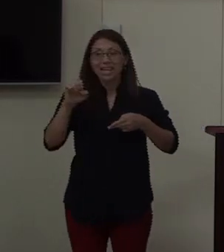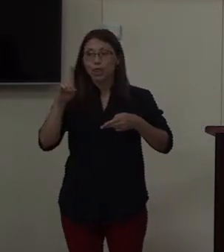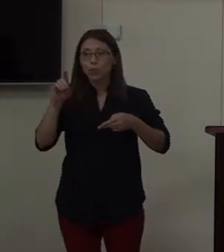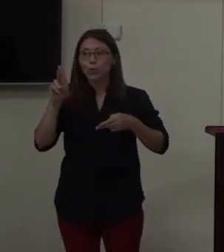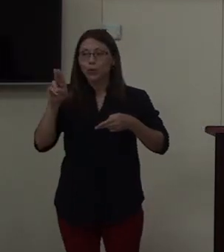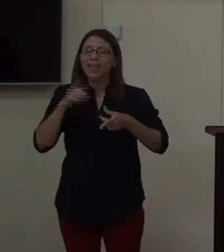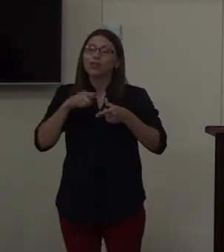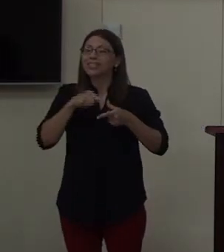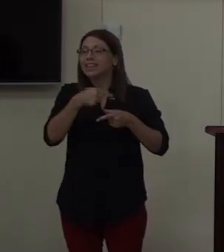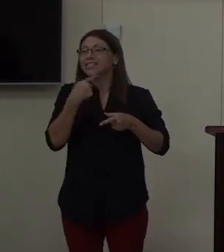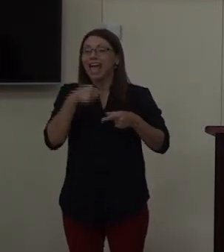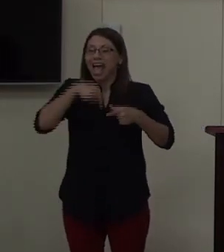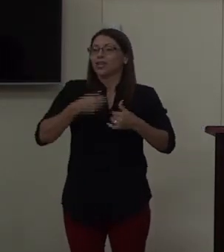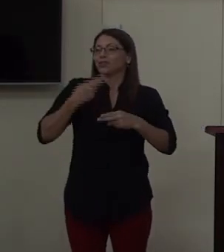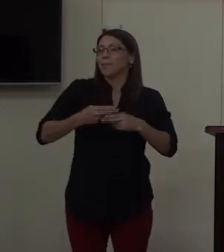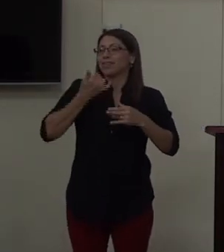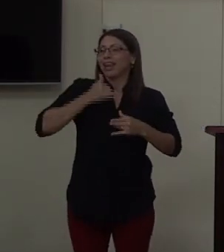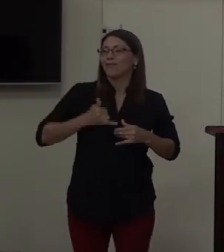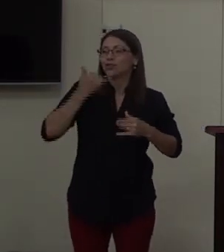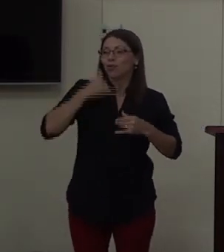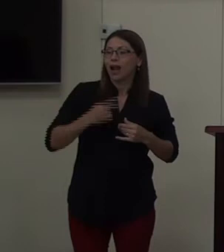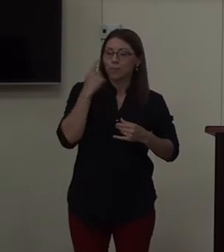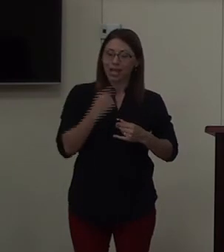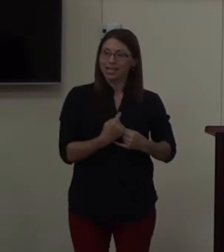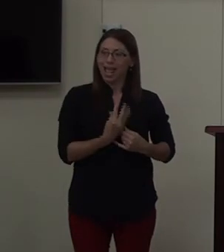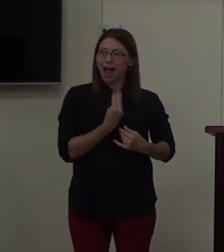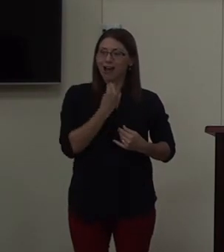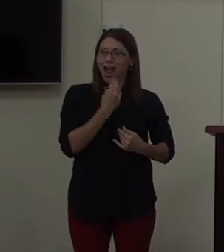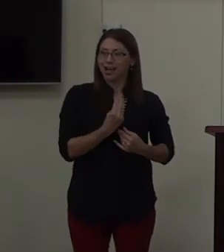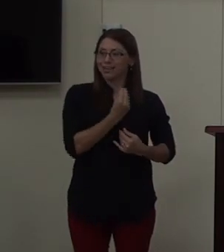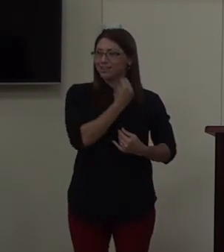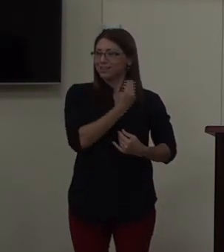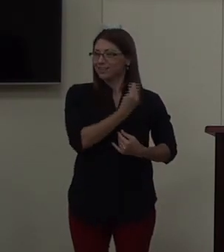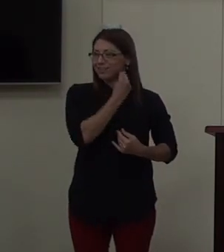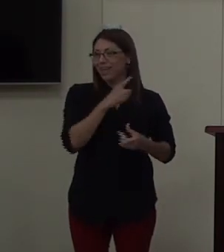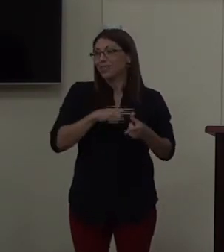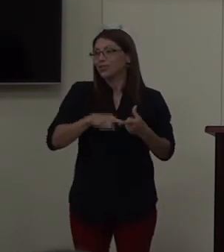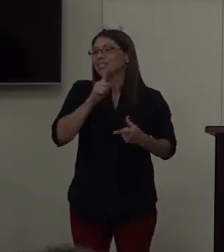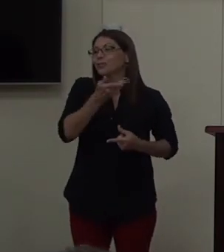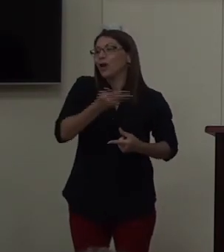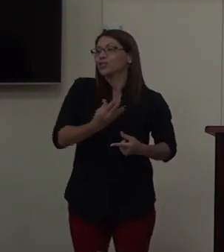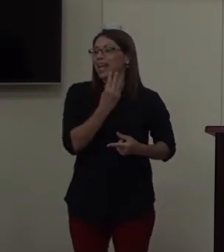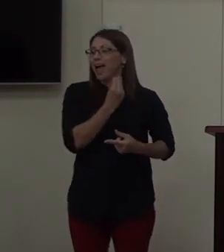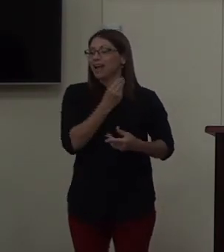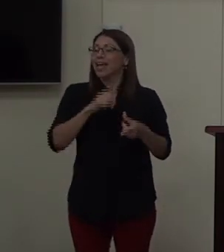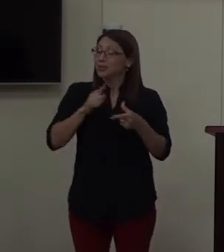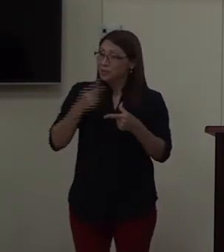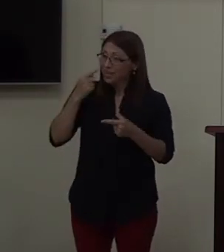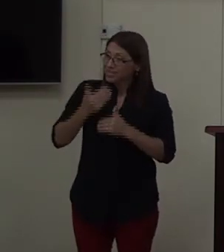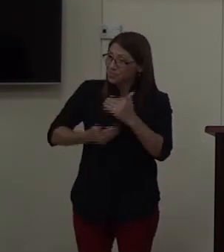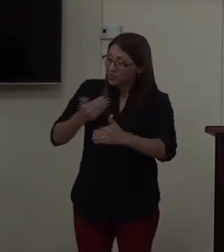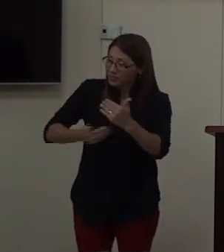teléfono celular porque le habla a uno, es una cosa que le habla a uno, ¿verdad? Entonces vean cómo está aquí todo este proceso del que está hablando este